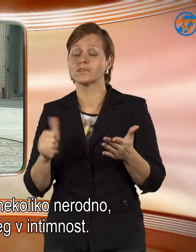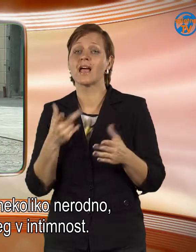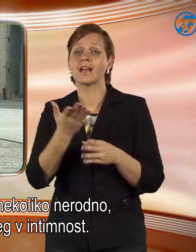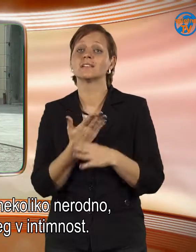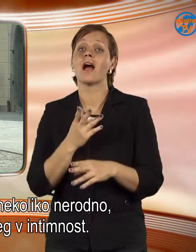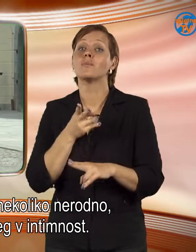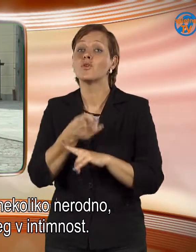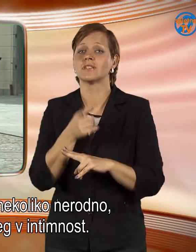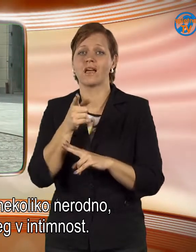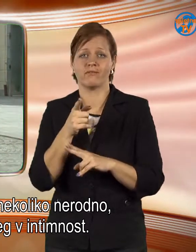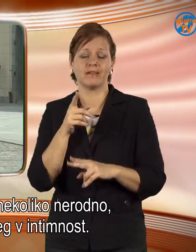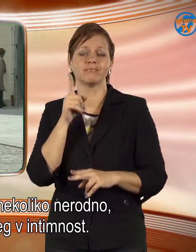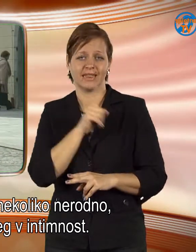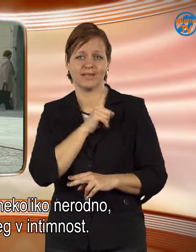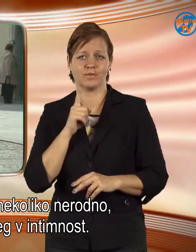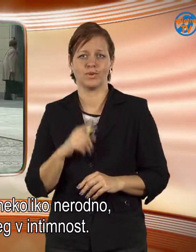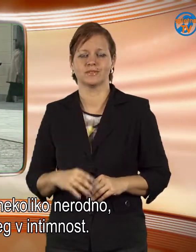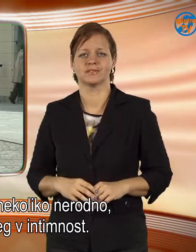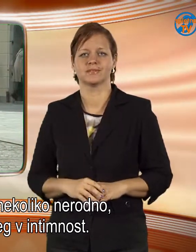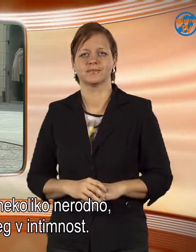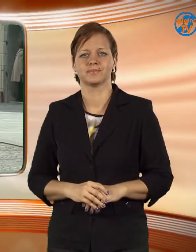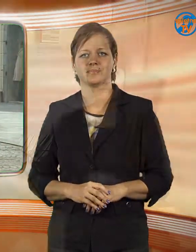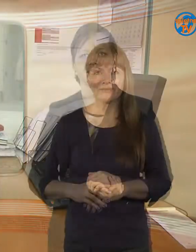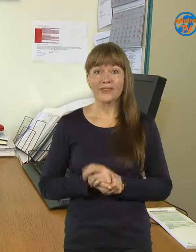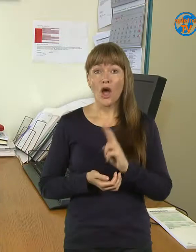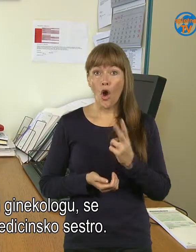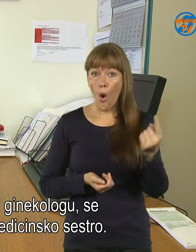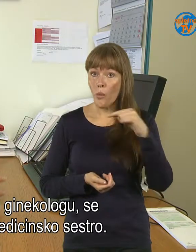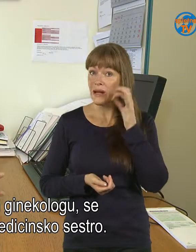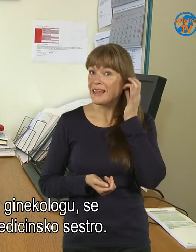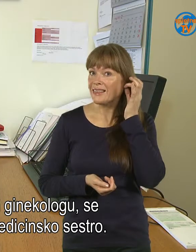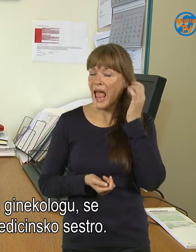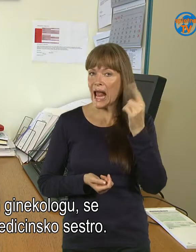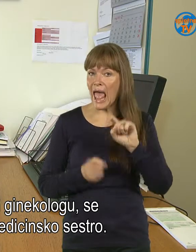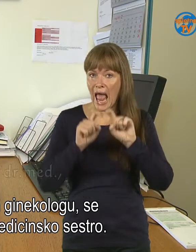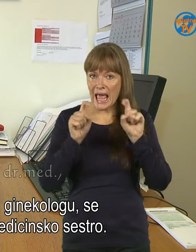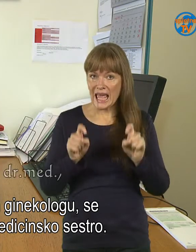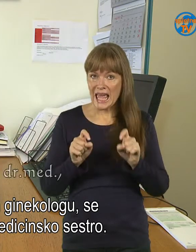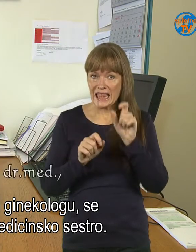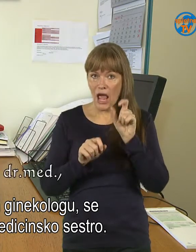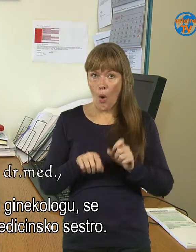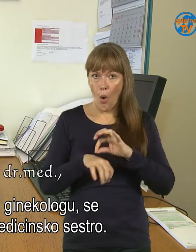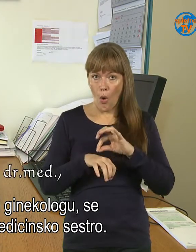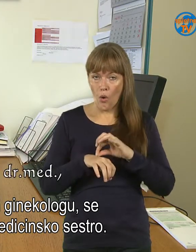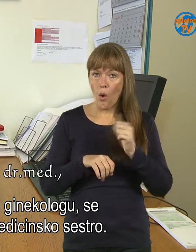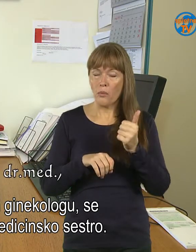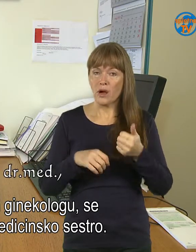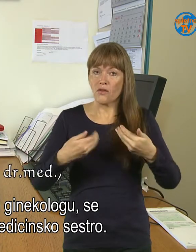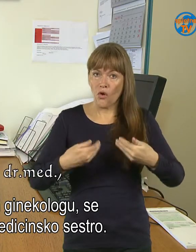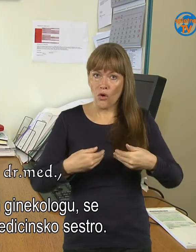gre za poseg v intimnost. Ko pride dekle k ginekologu, se najprej sreča z